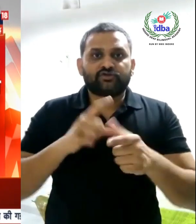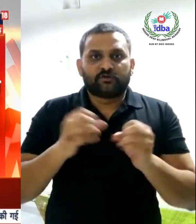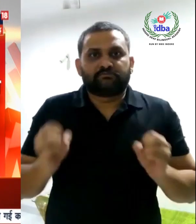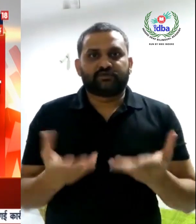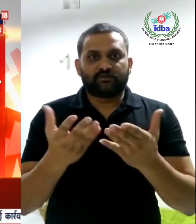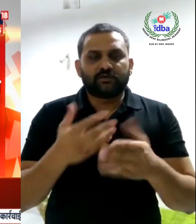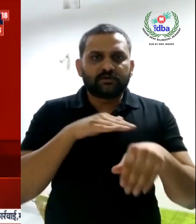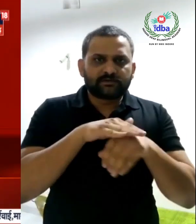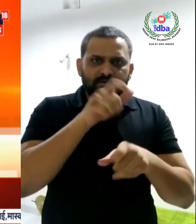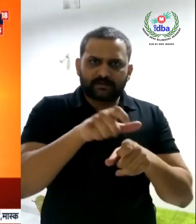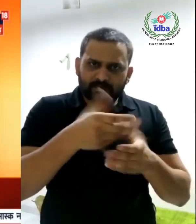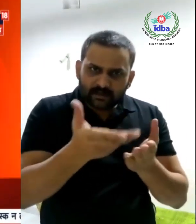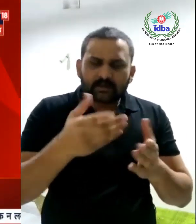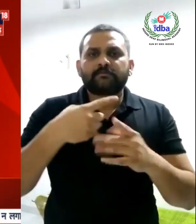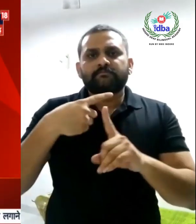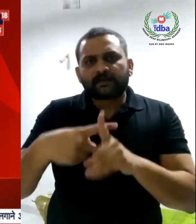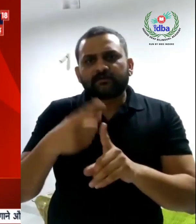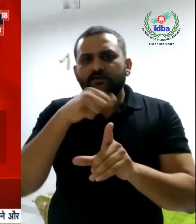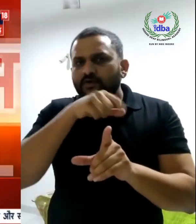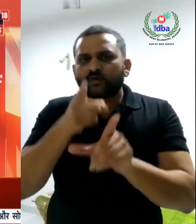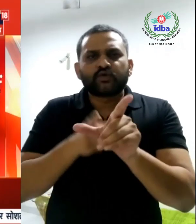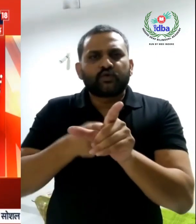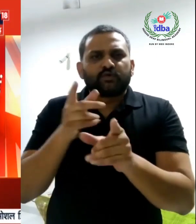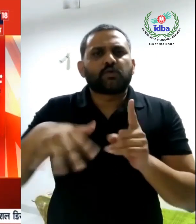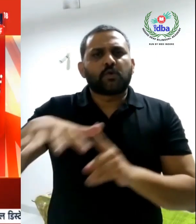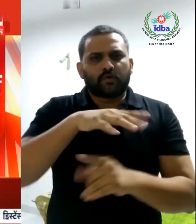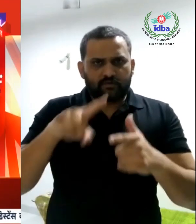रोजगार मजदूरों को भी, रोजगार युवाओं को भी।